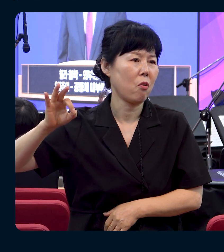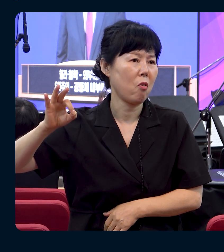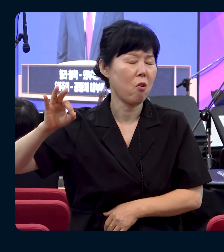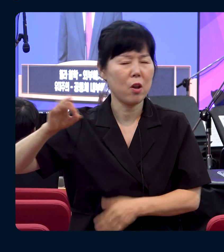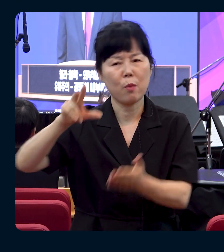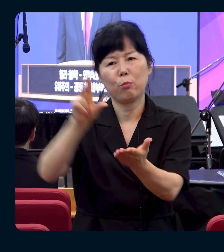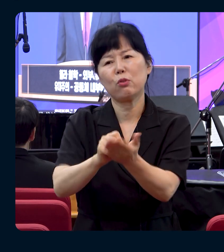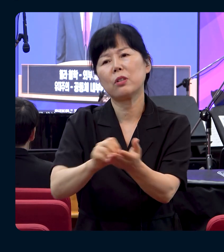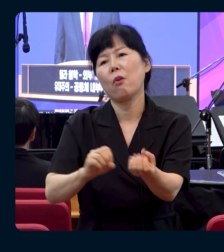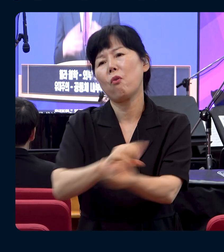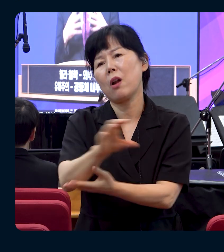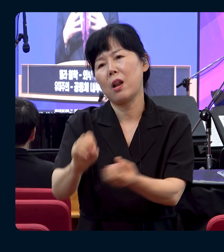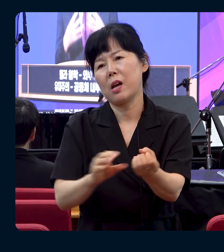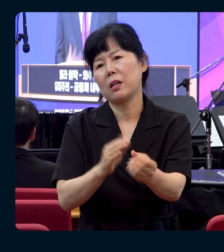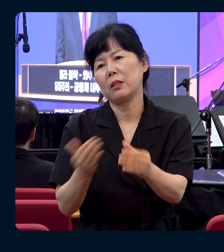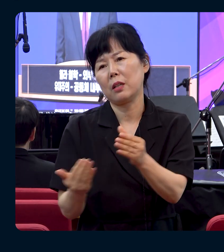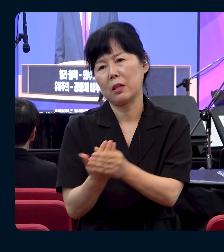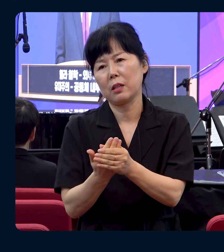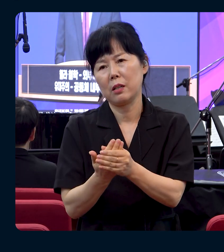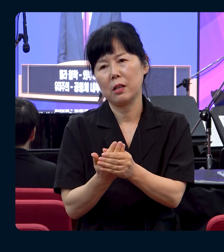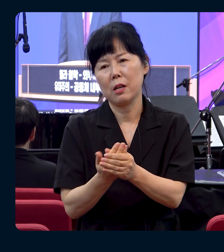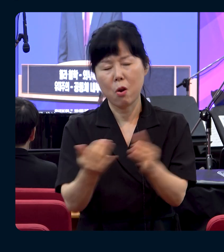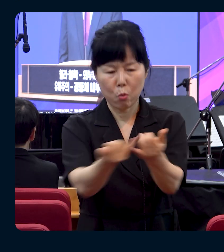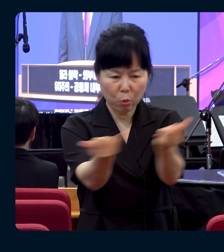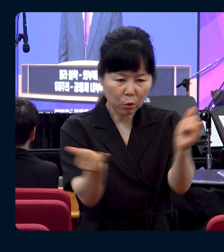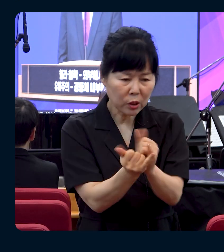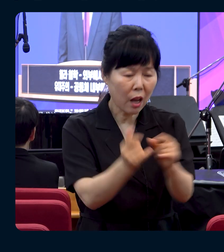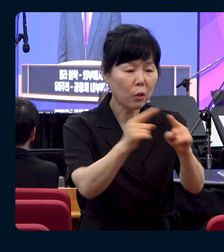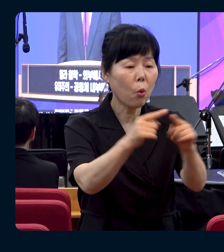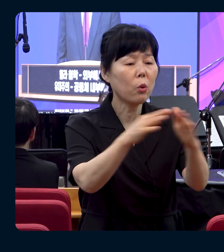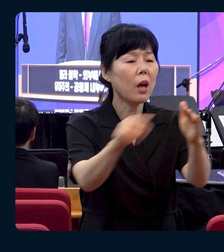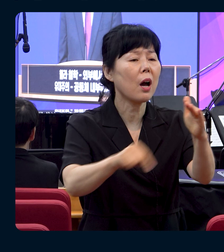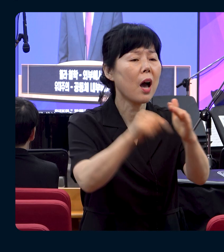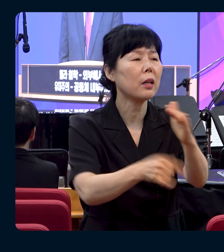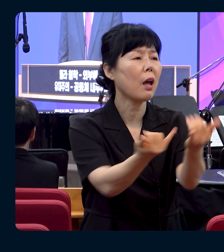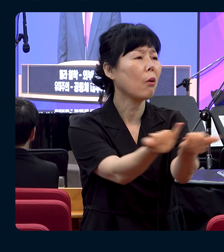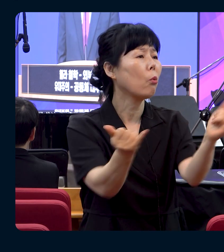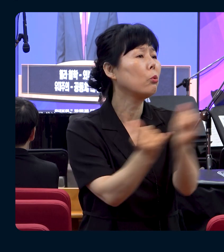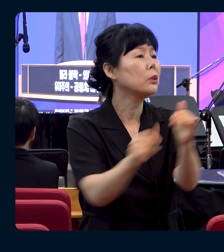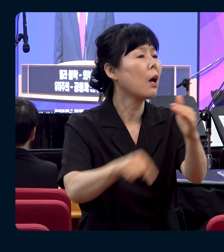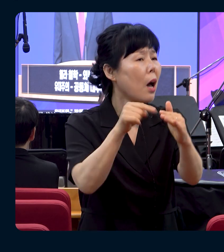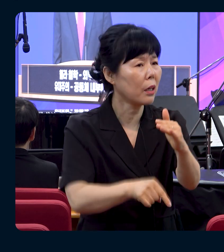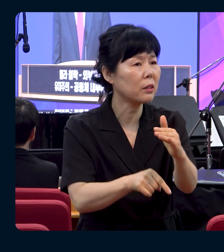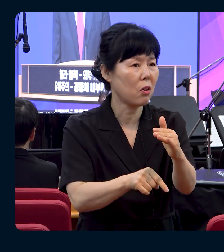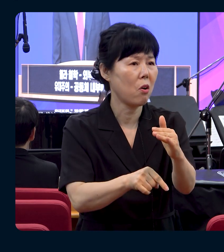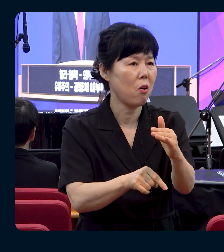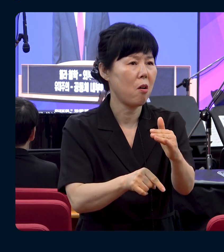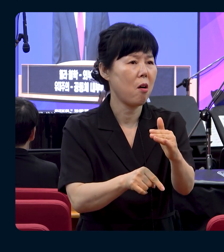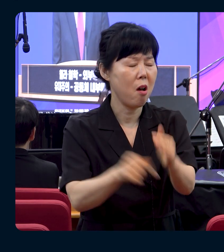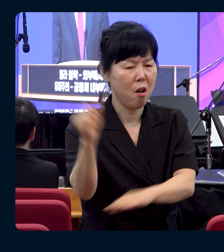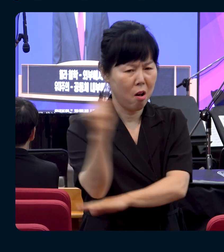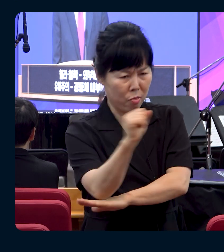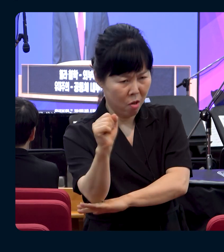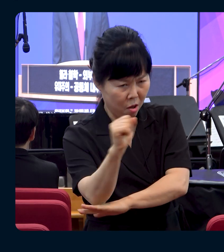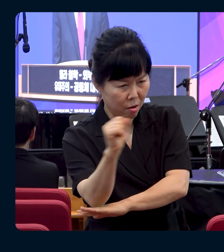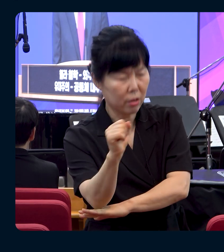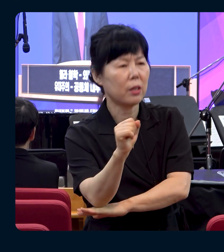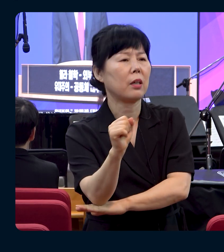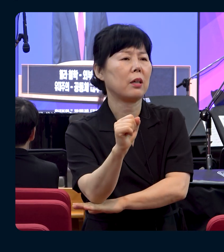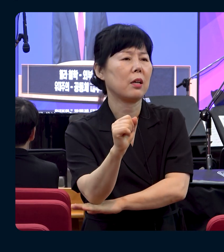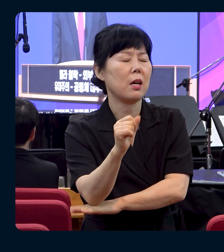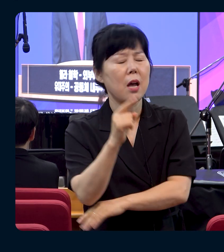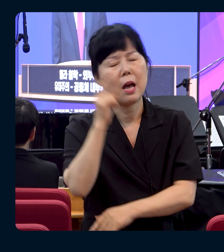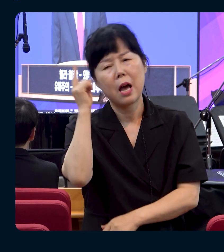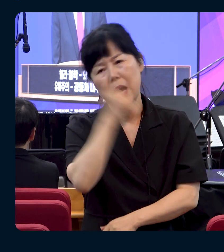말하면 공동체 내부에서 흔들고 공격하는 악한 영적 공격이에요. 그게